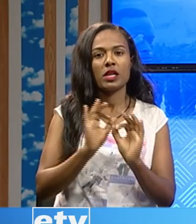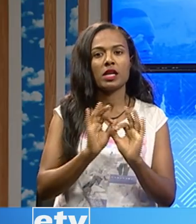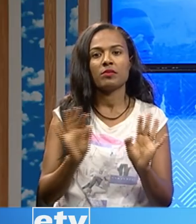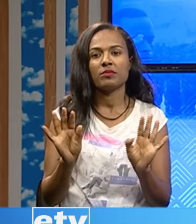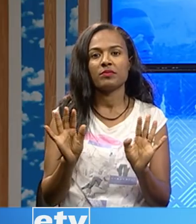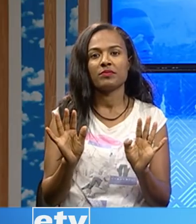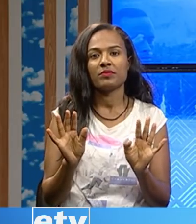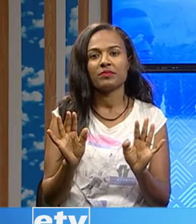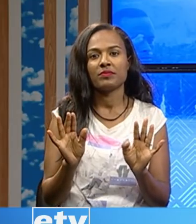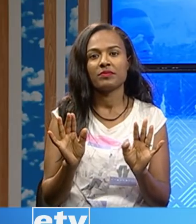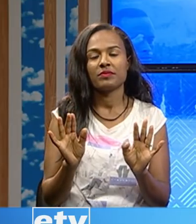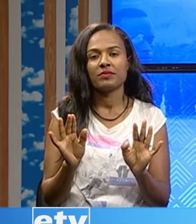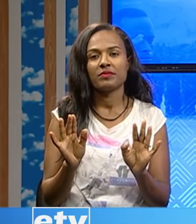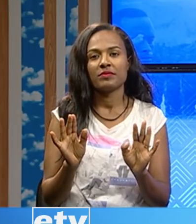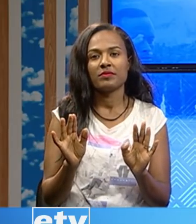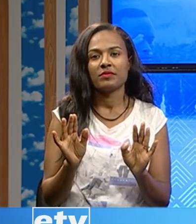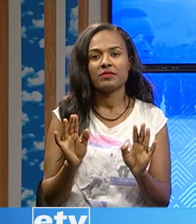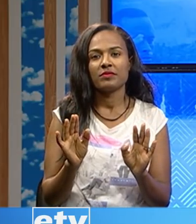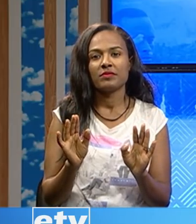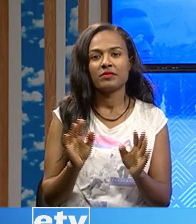በፍጹም